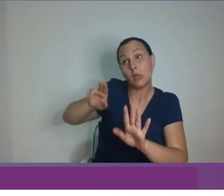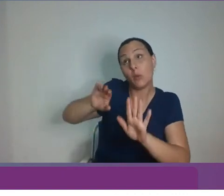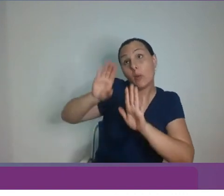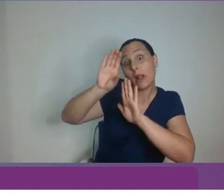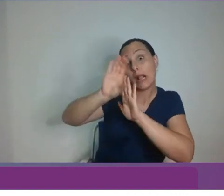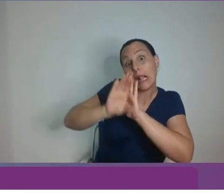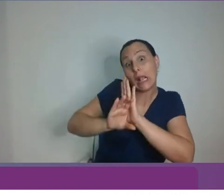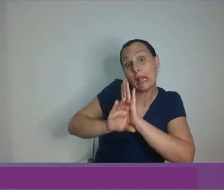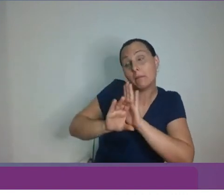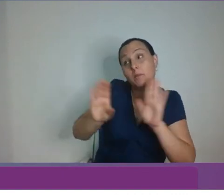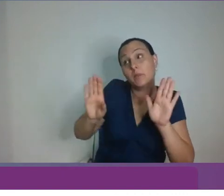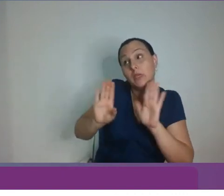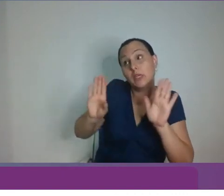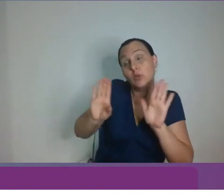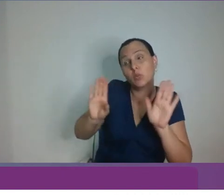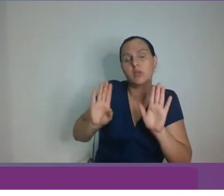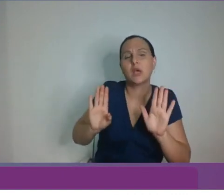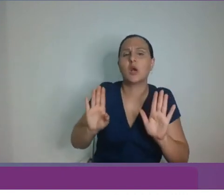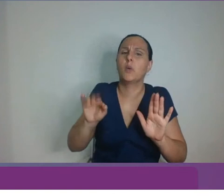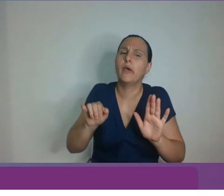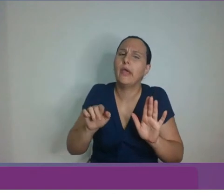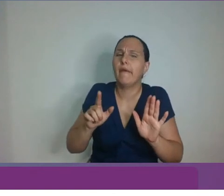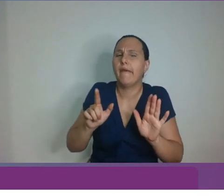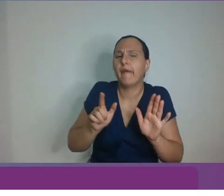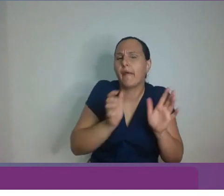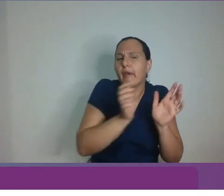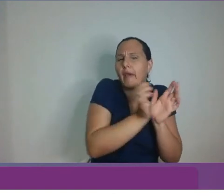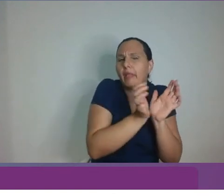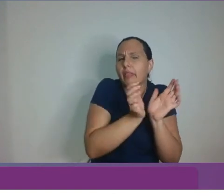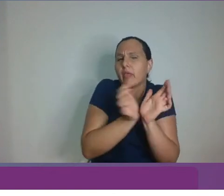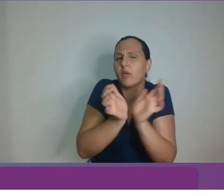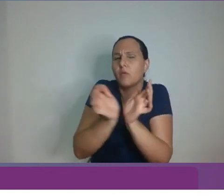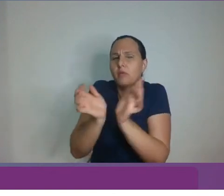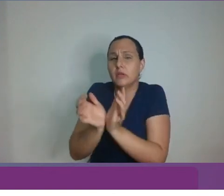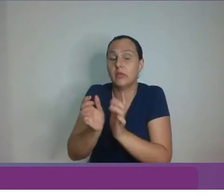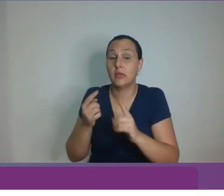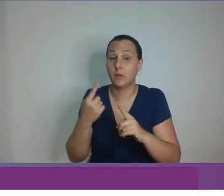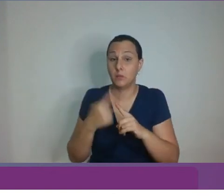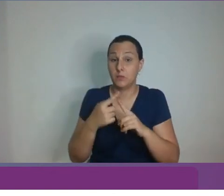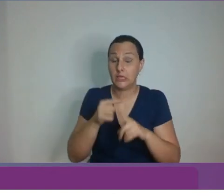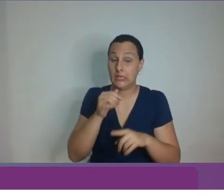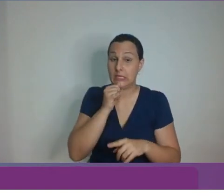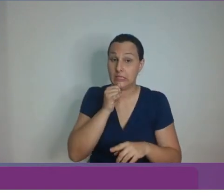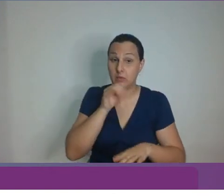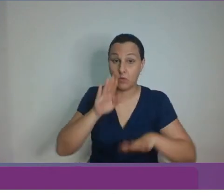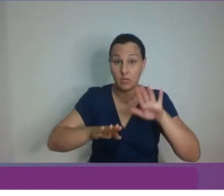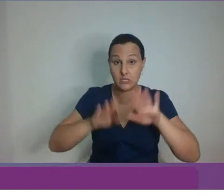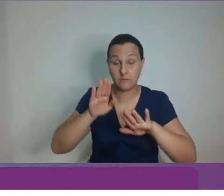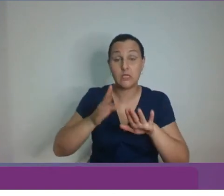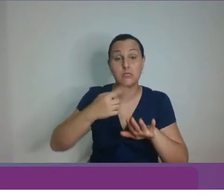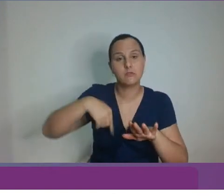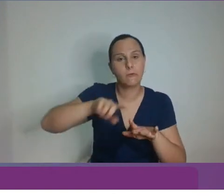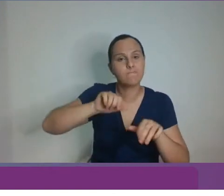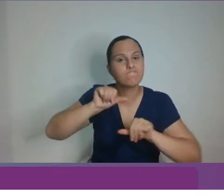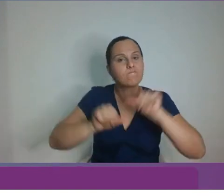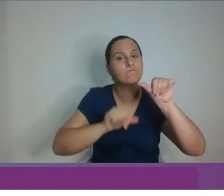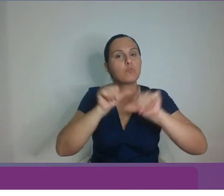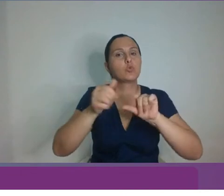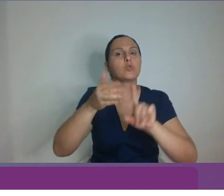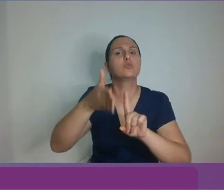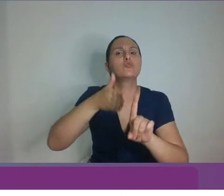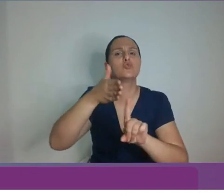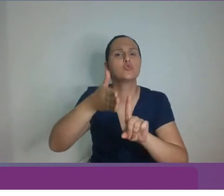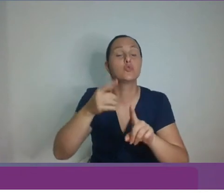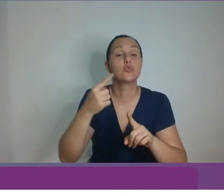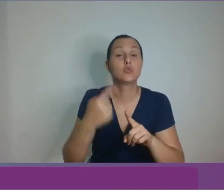muda o discurso completamente, principalmente na adaptação. Quando a gente está falando de adaptação, a gente está falando de um procedimento que está na